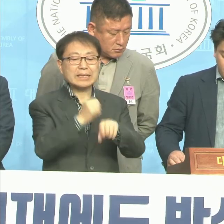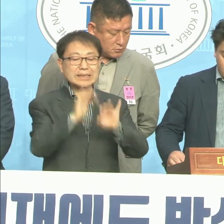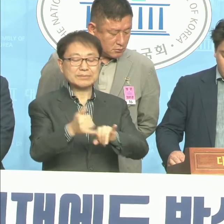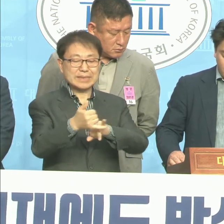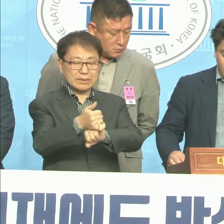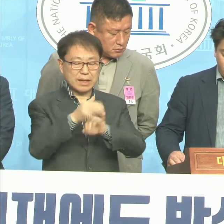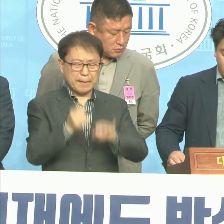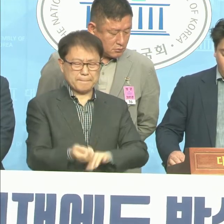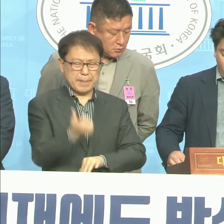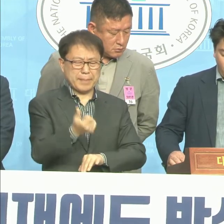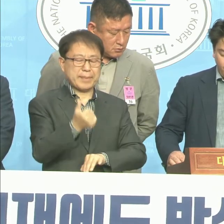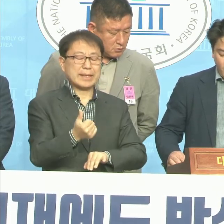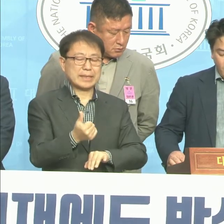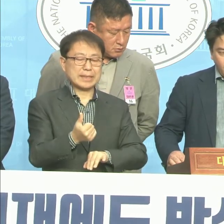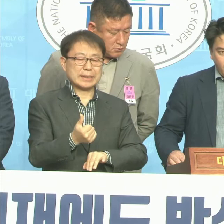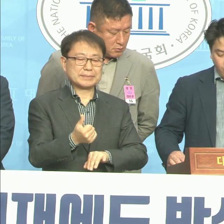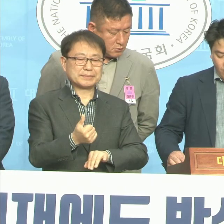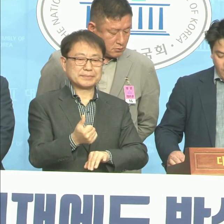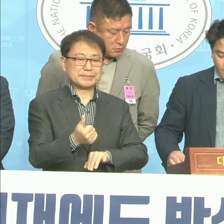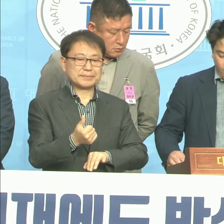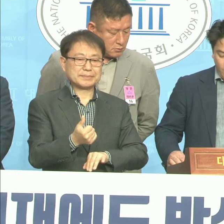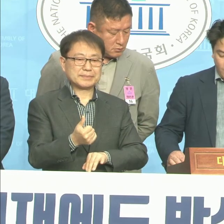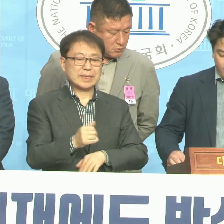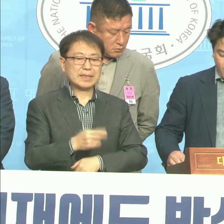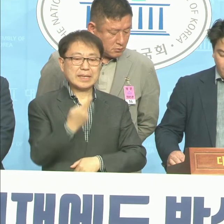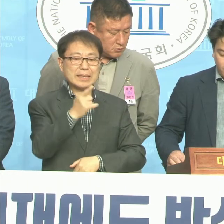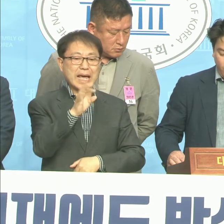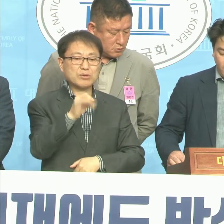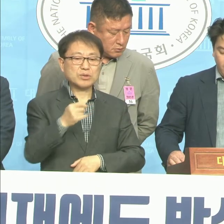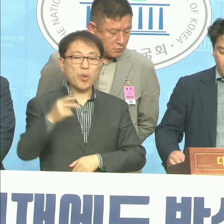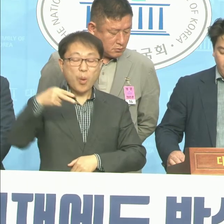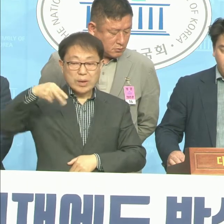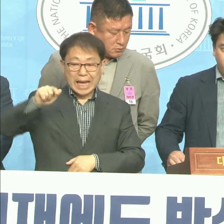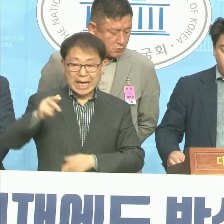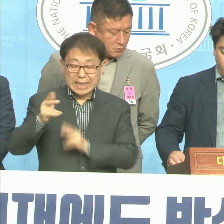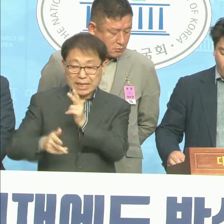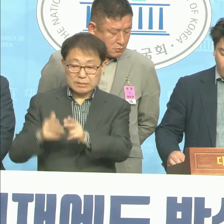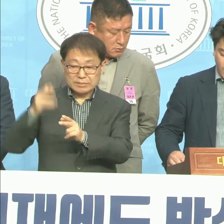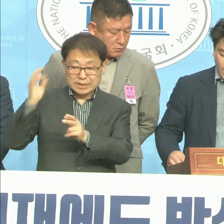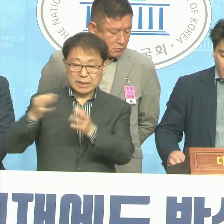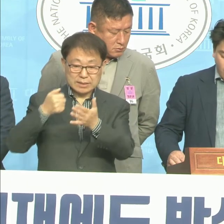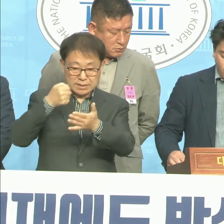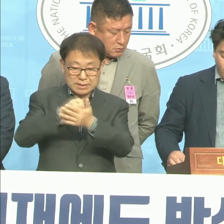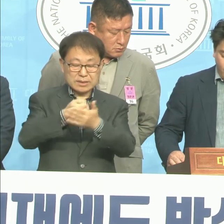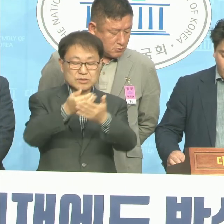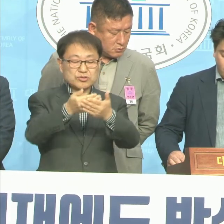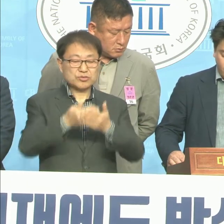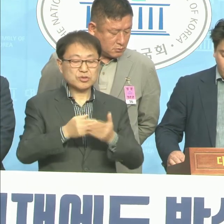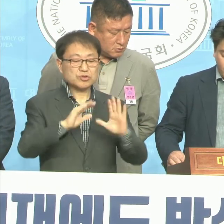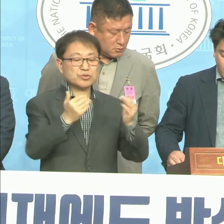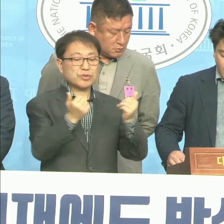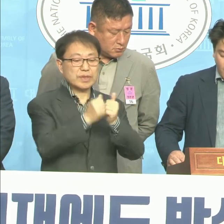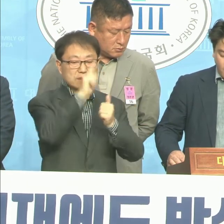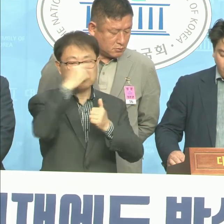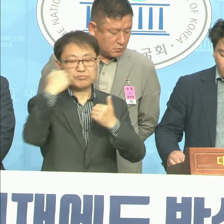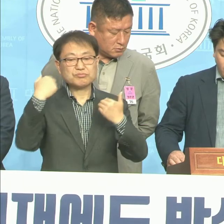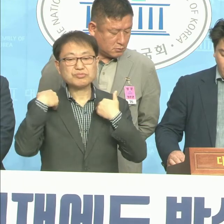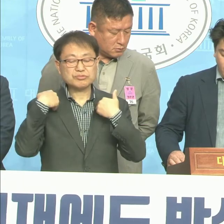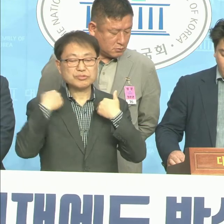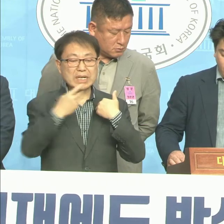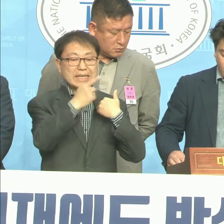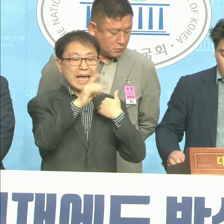즉시 실행할 수 있도록 대우조선해양과 산업은행은 속히 결단을 해주시고 국회와 정부는